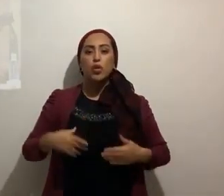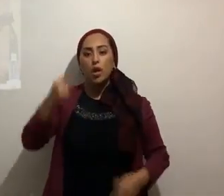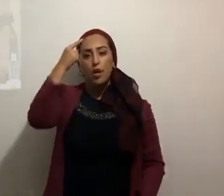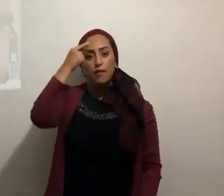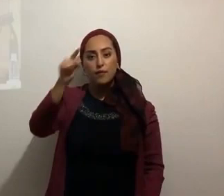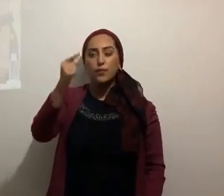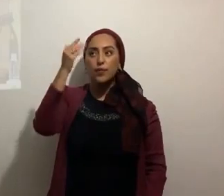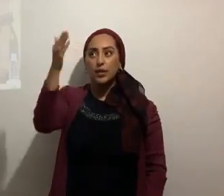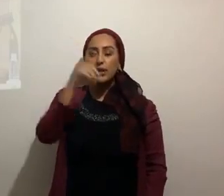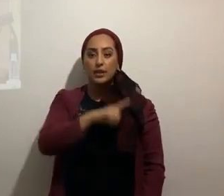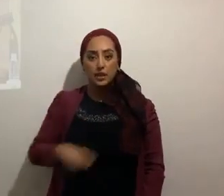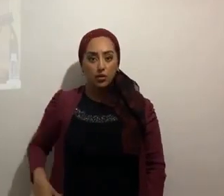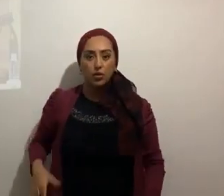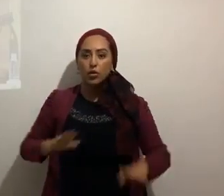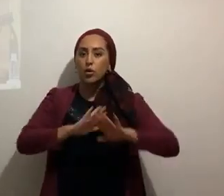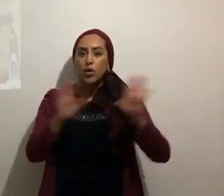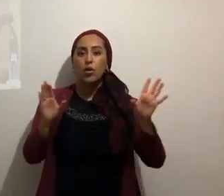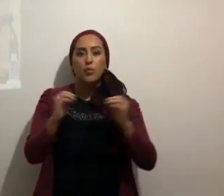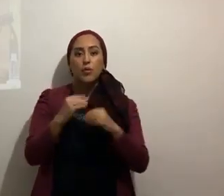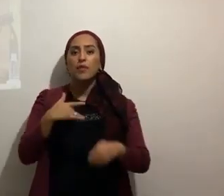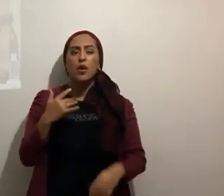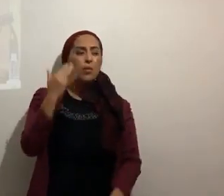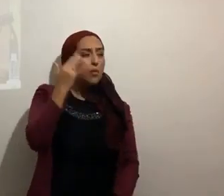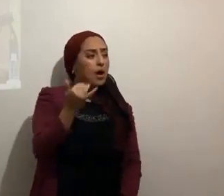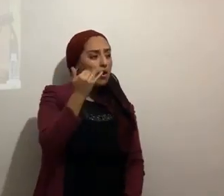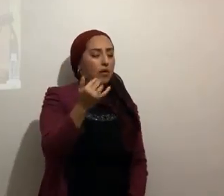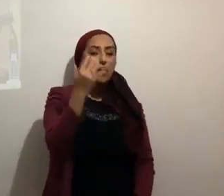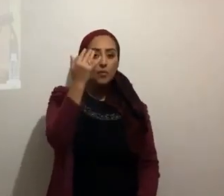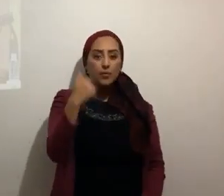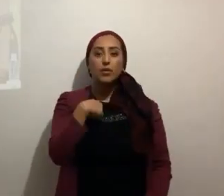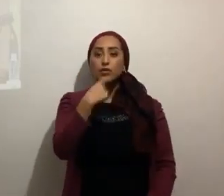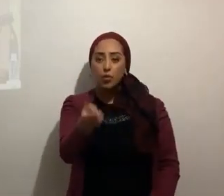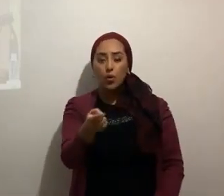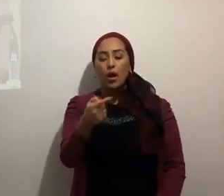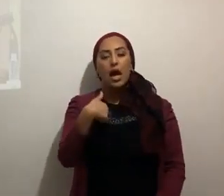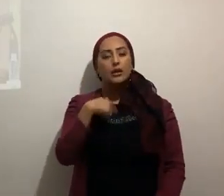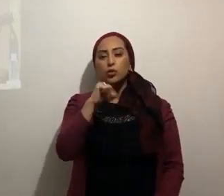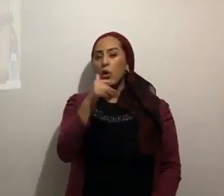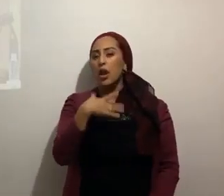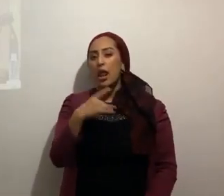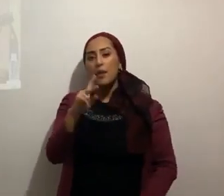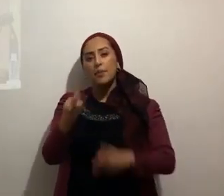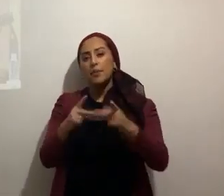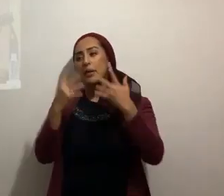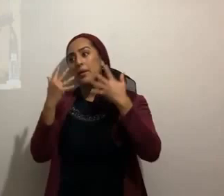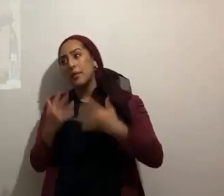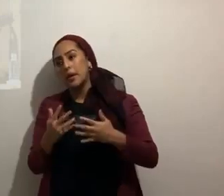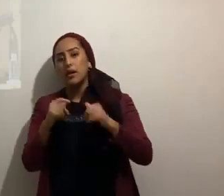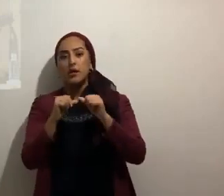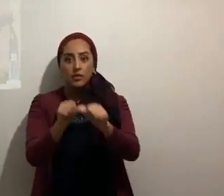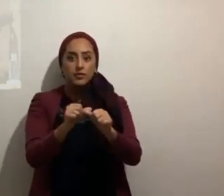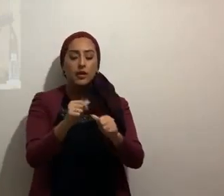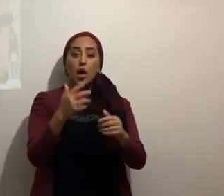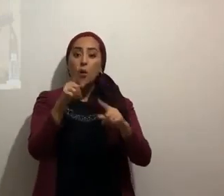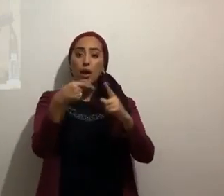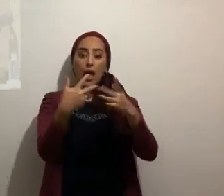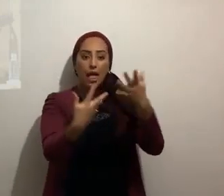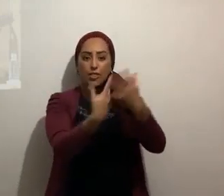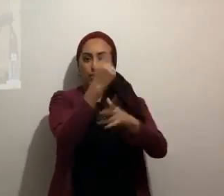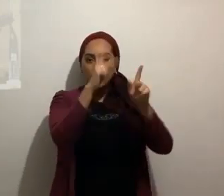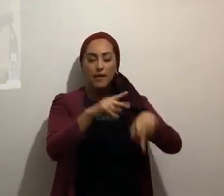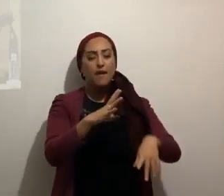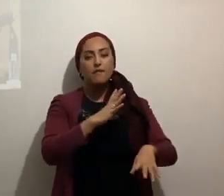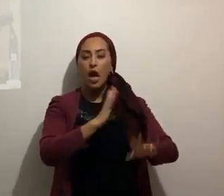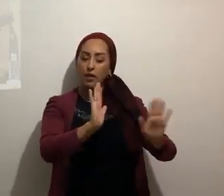Señor. Y ya no se queja uno. Por eso he dicho que me chocan los quejumbrosos. Cuando son nuevecitos todavía se les tolera porque